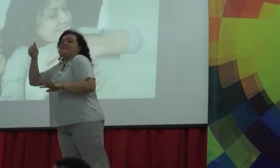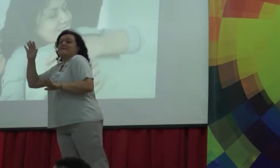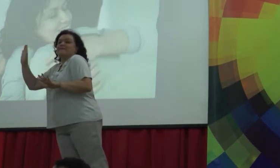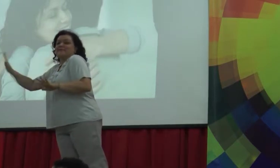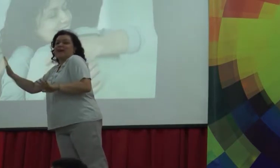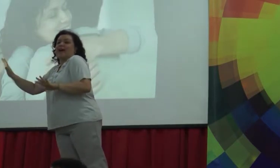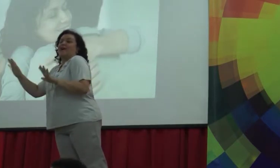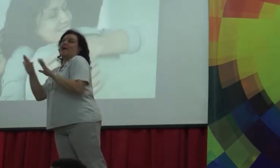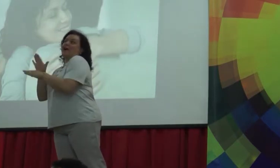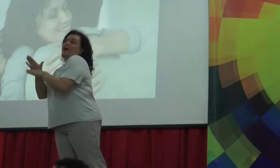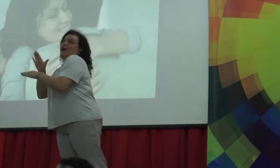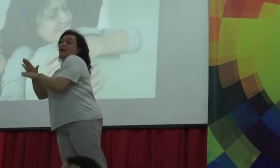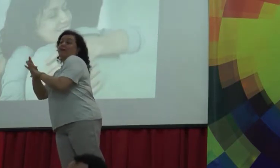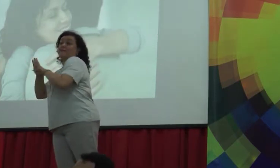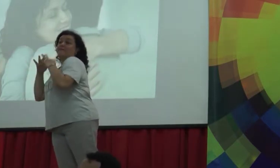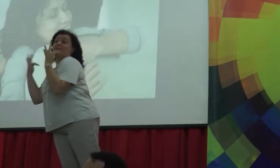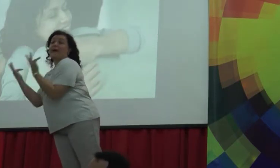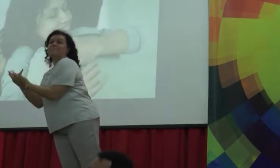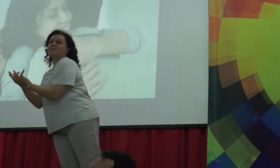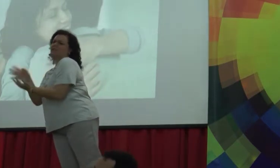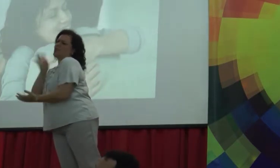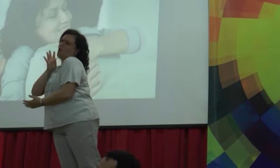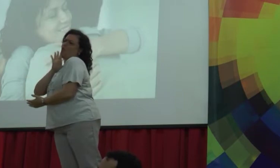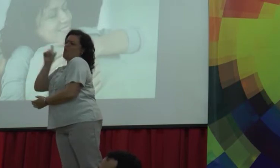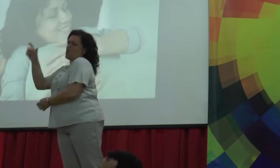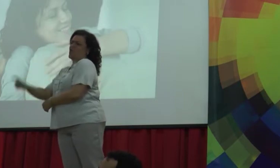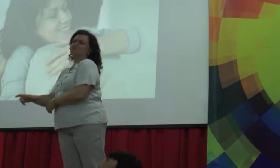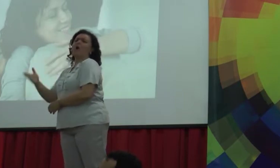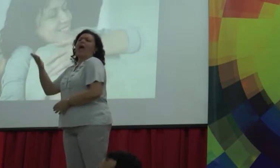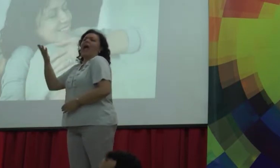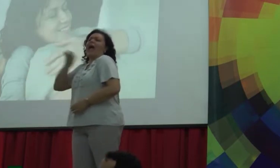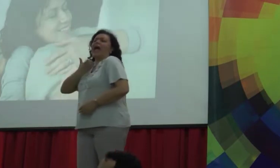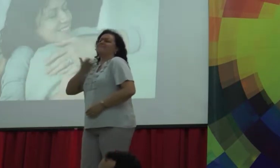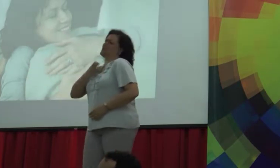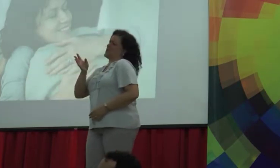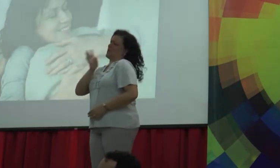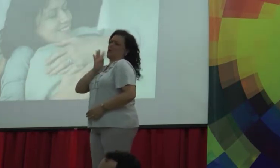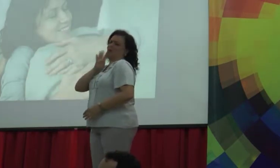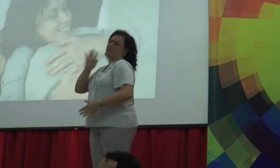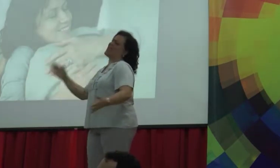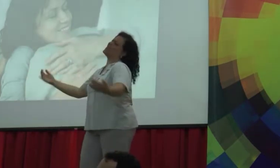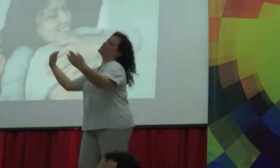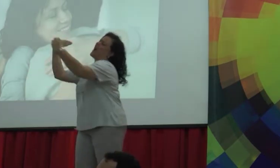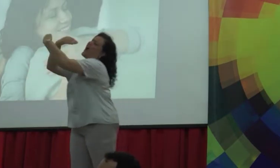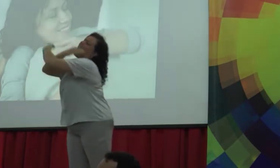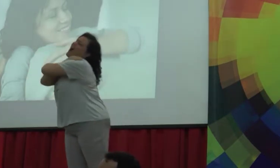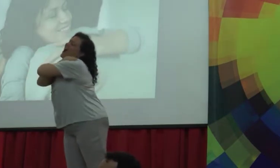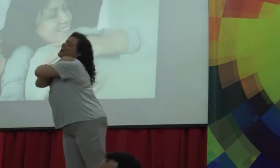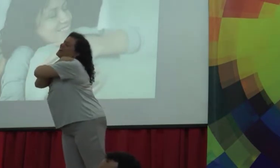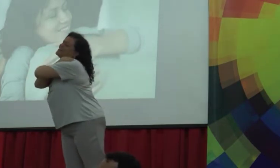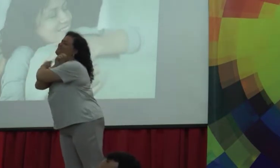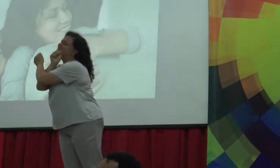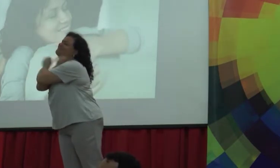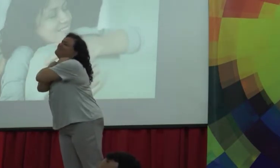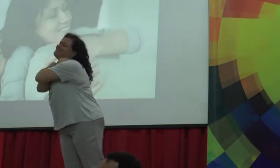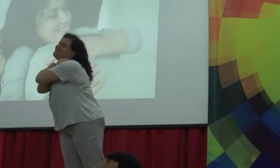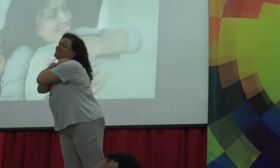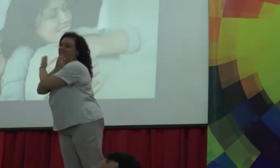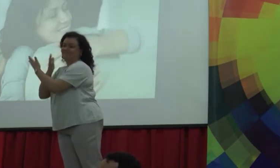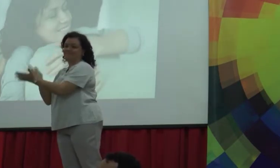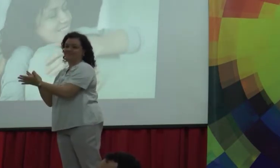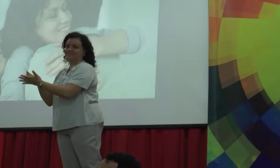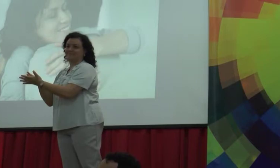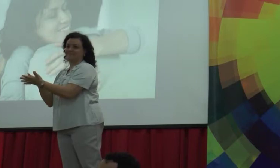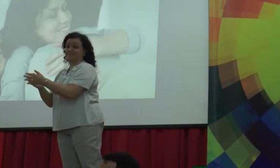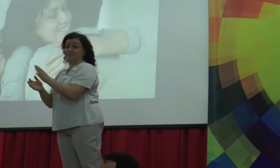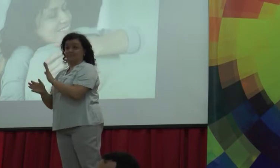Sempre, né? É melhor o quê? Na família. A gente tem um amigo também, a gente vai e abraça,